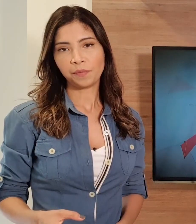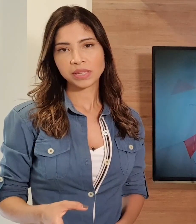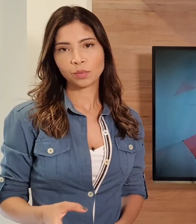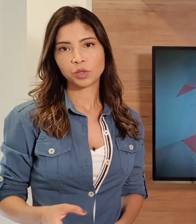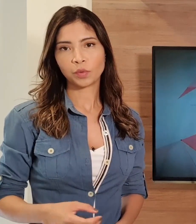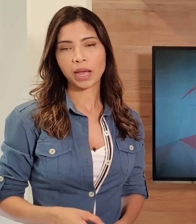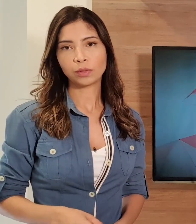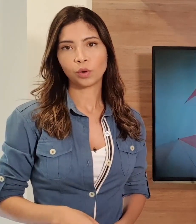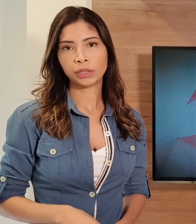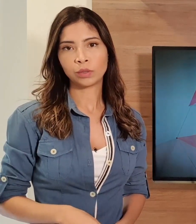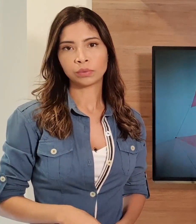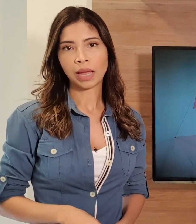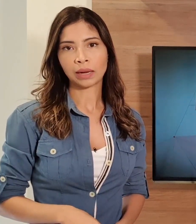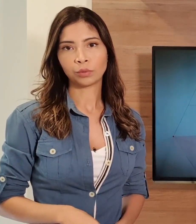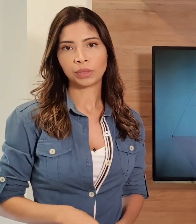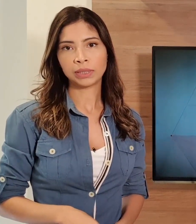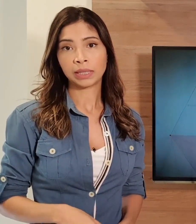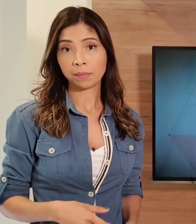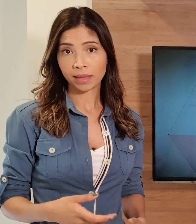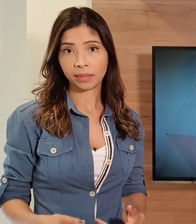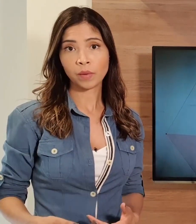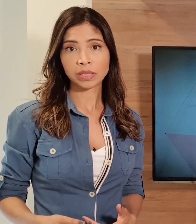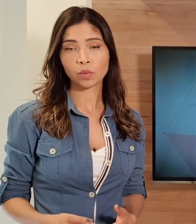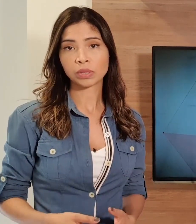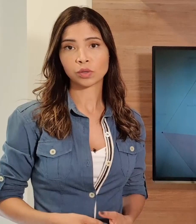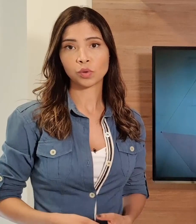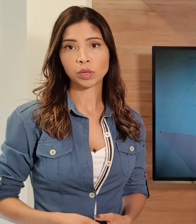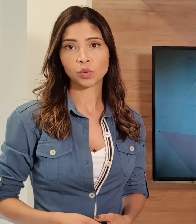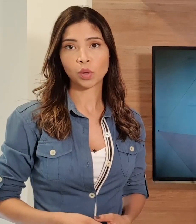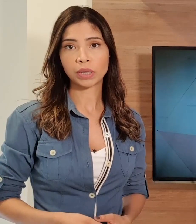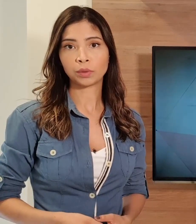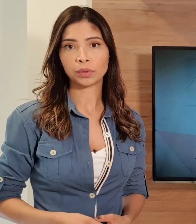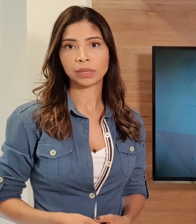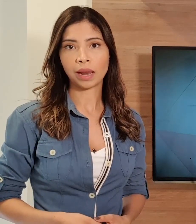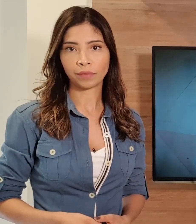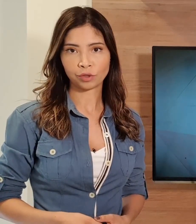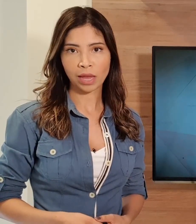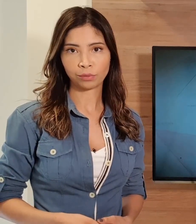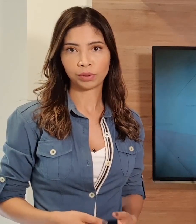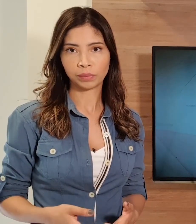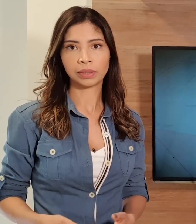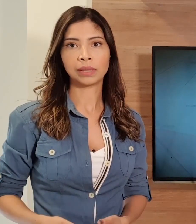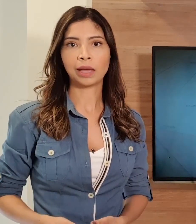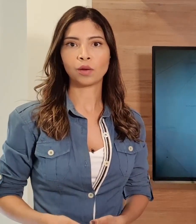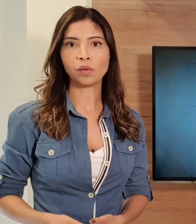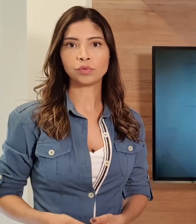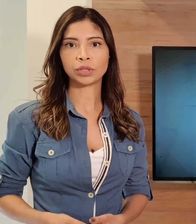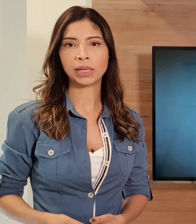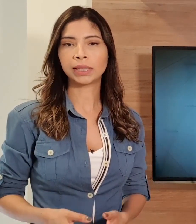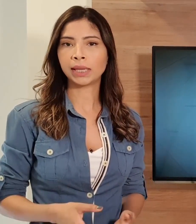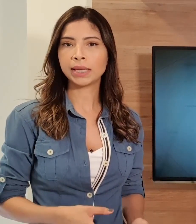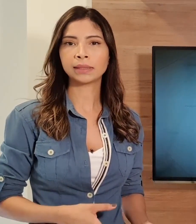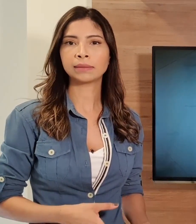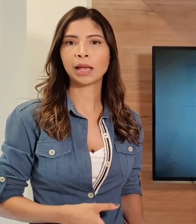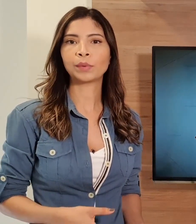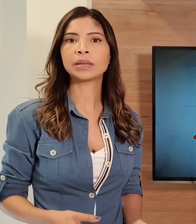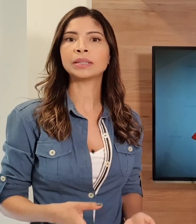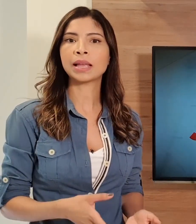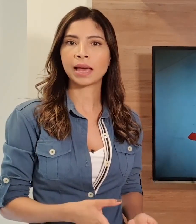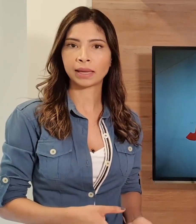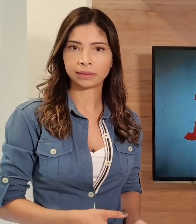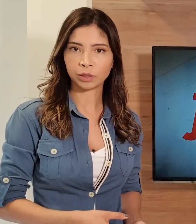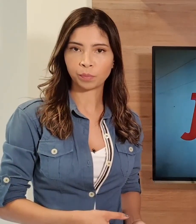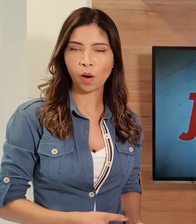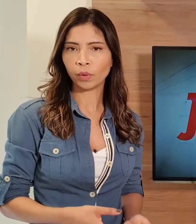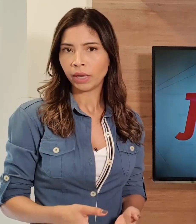e a defesa do advogado rodrigo tacla duran rebateu as acusações do coordenador da lava-jato deltan dallagnol de que ele teria